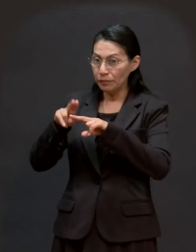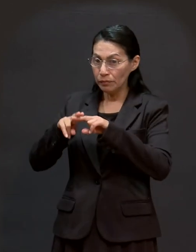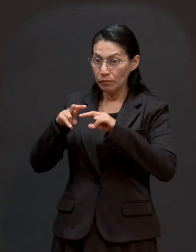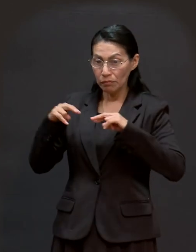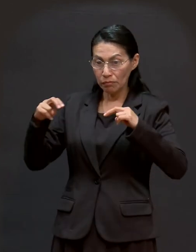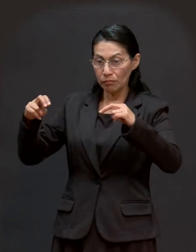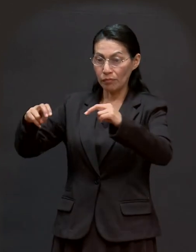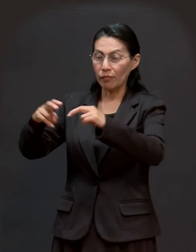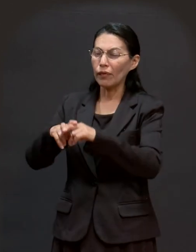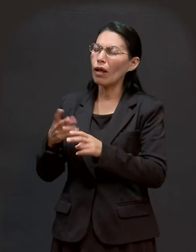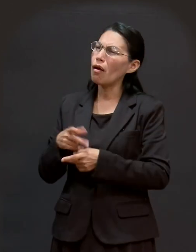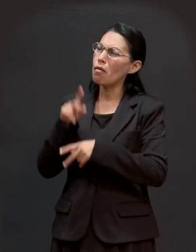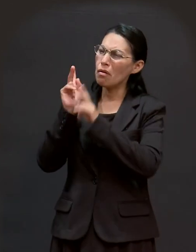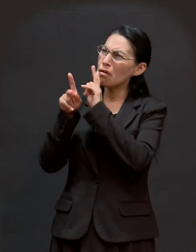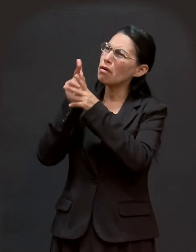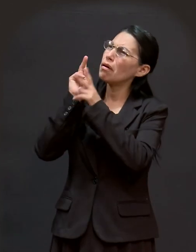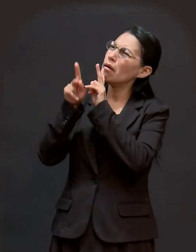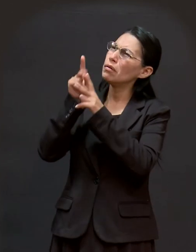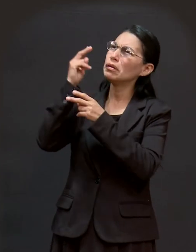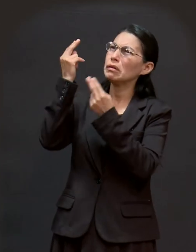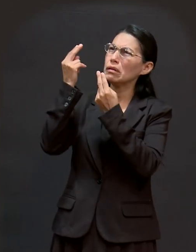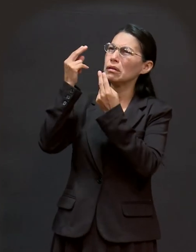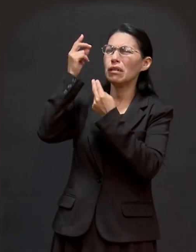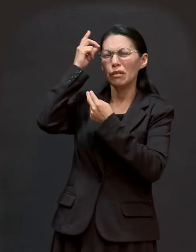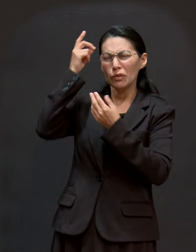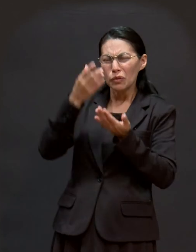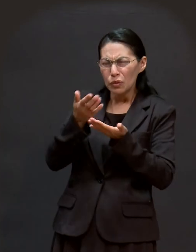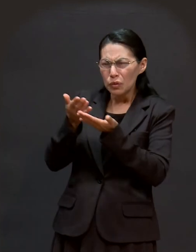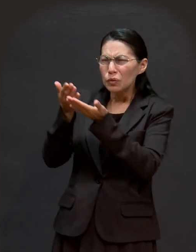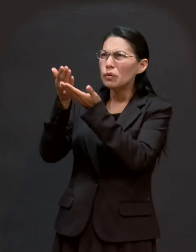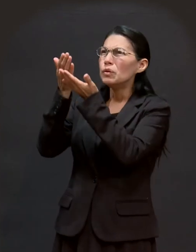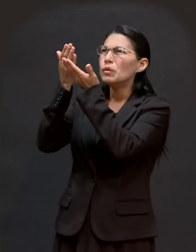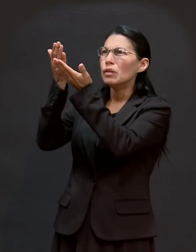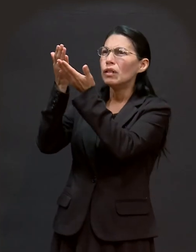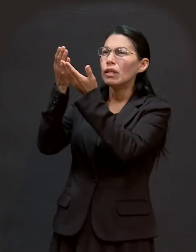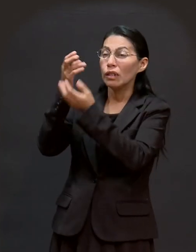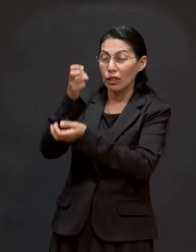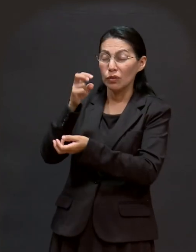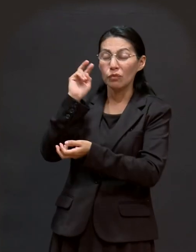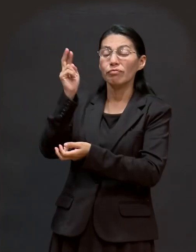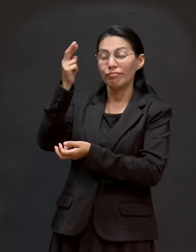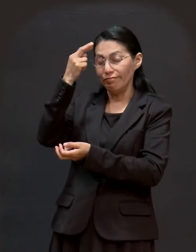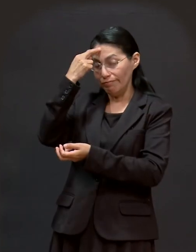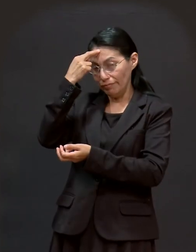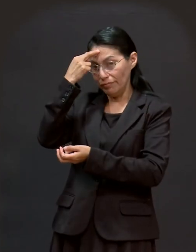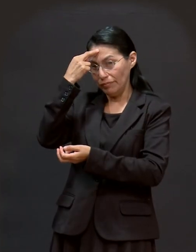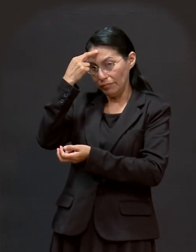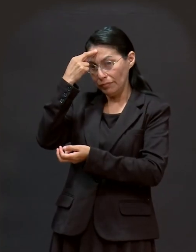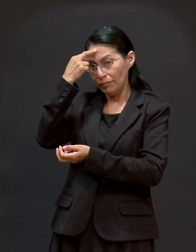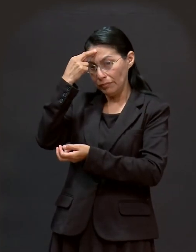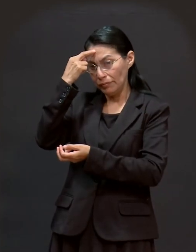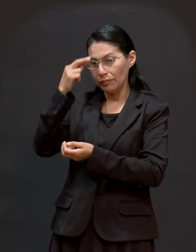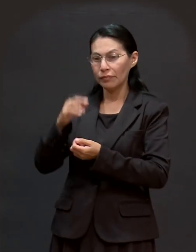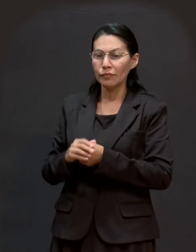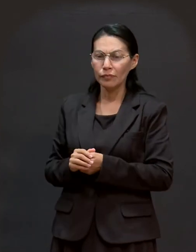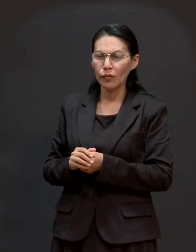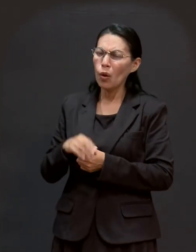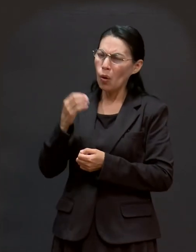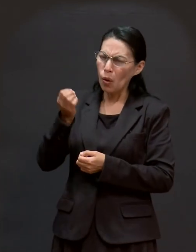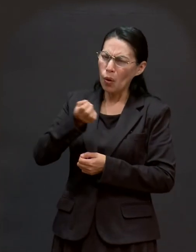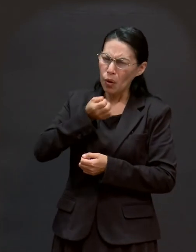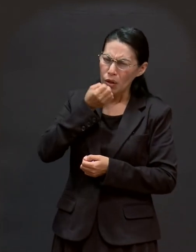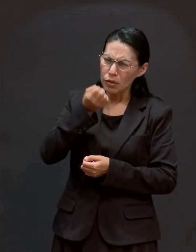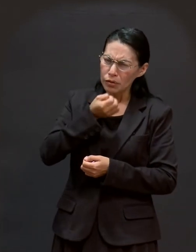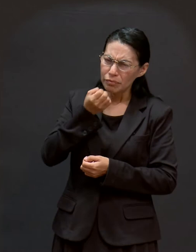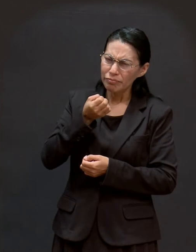sentarnos pedirle a dios presentarle a dios nuestras necesidades y ese fue el primer camino que yo tengo en mi mente hacía